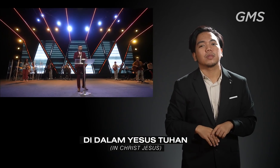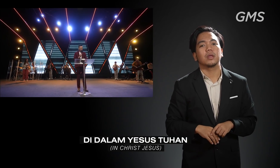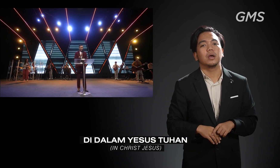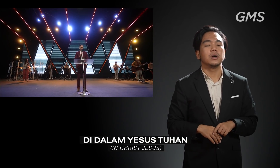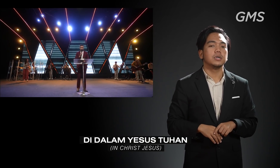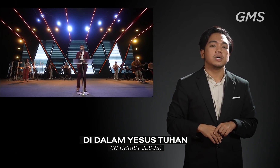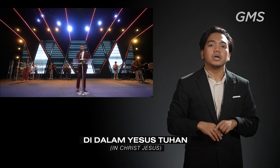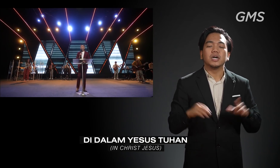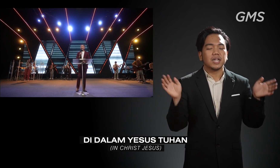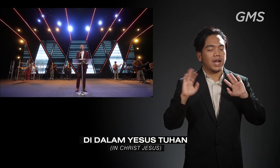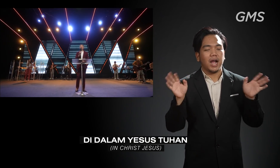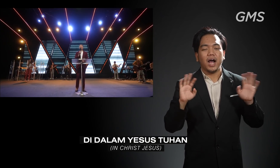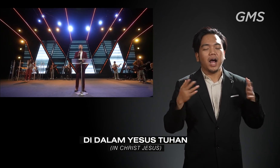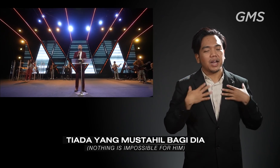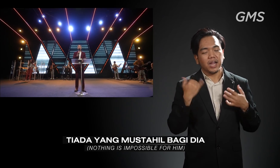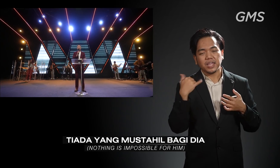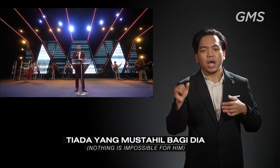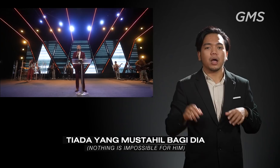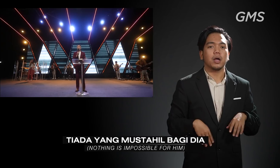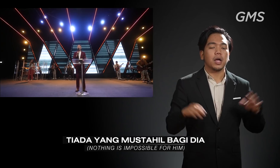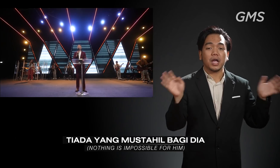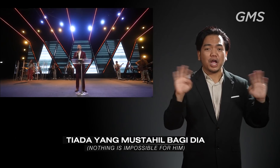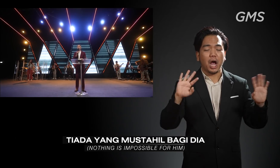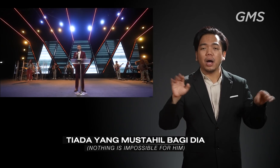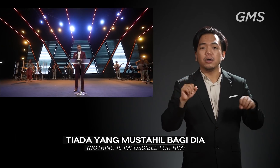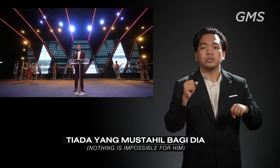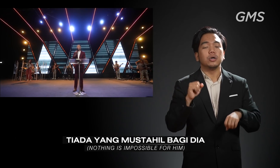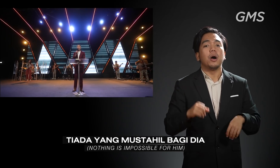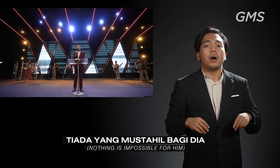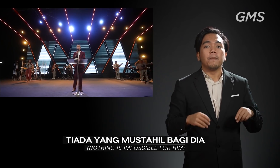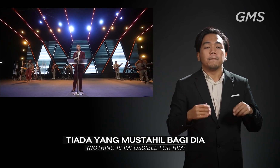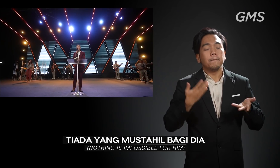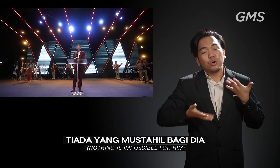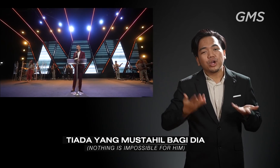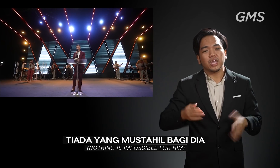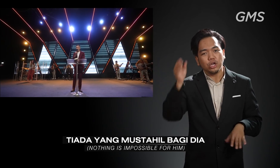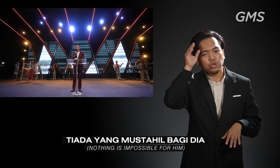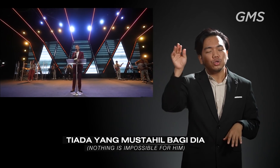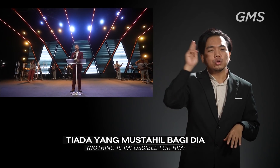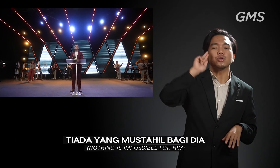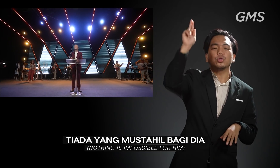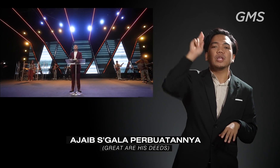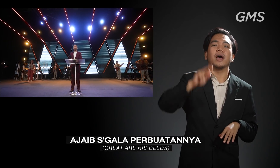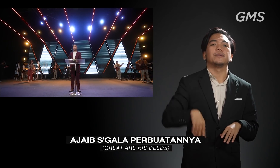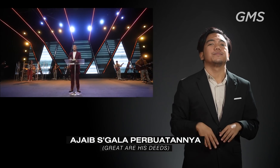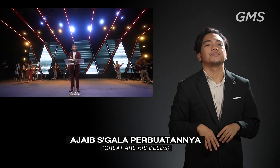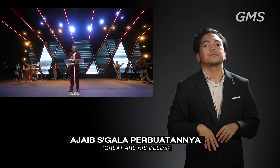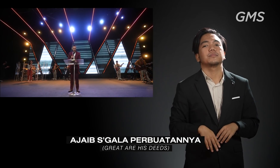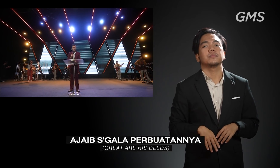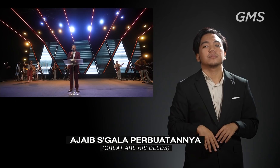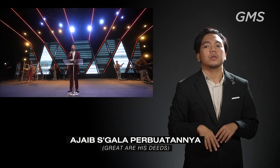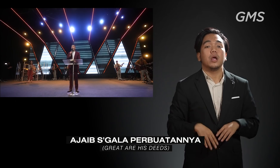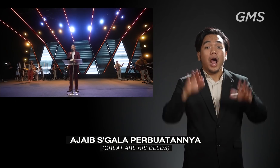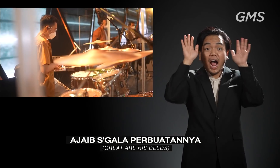nyanyikan. Tiada yang mustahil bagi Dia.